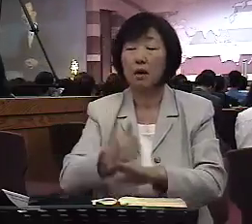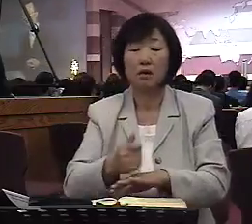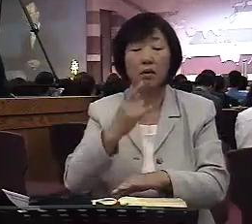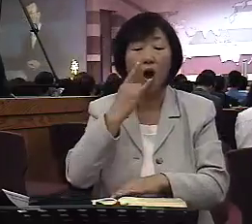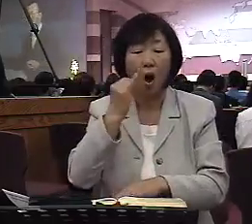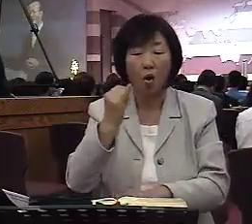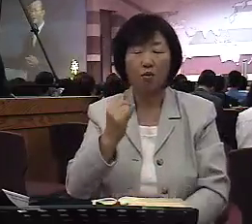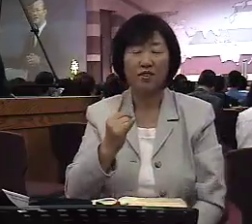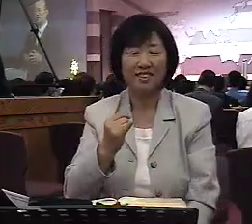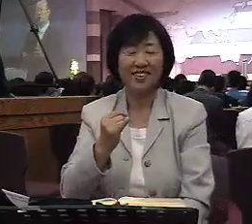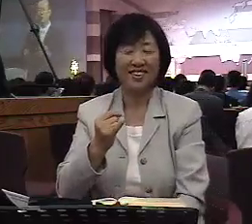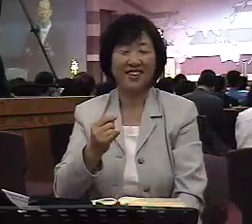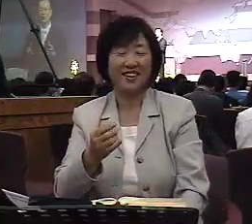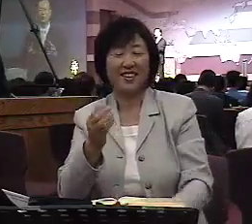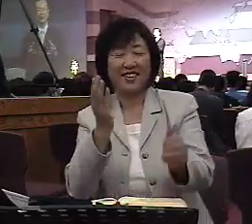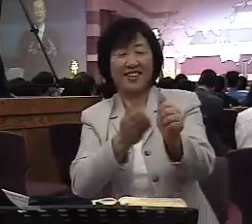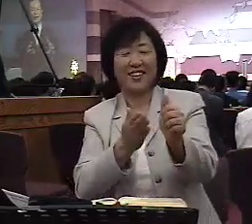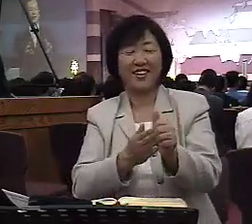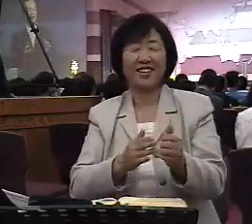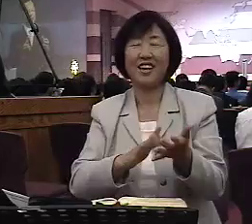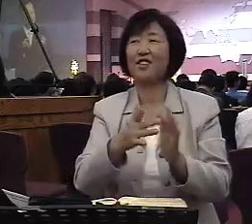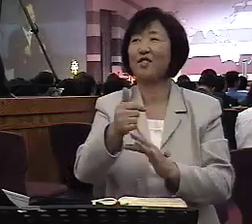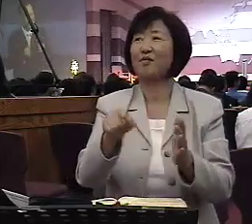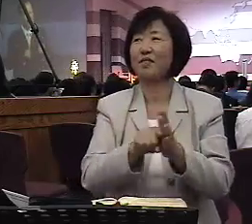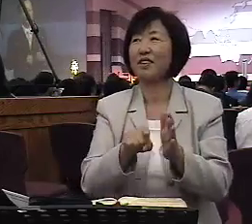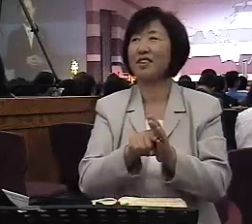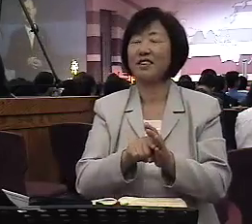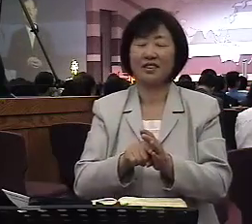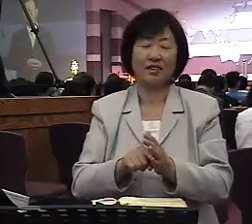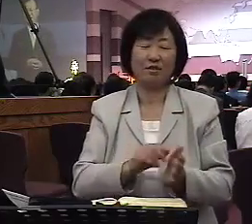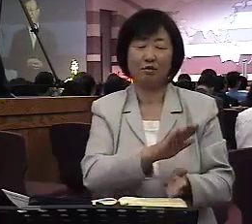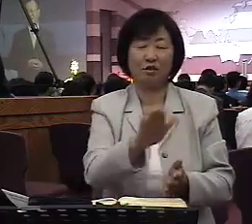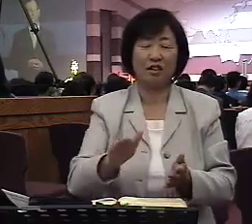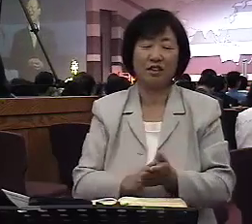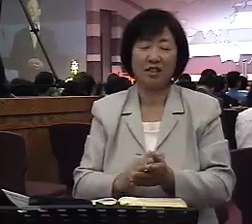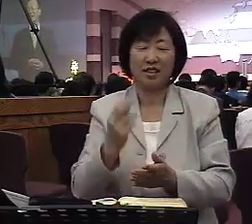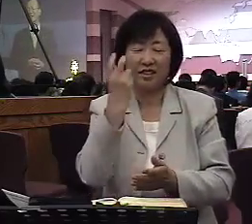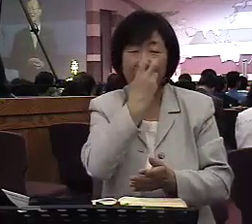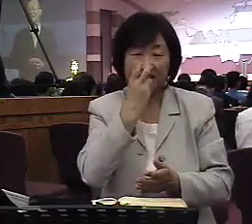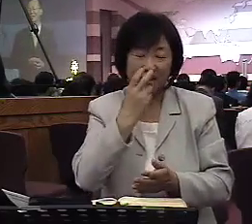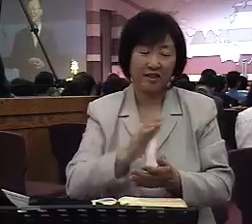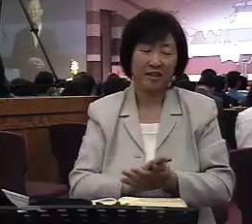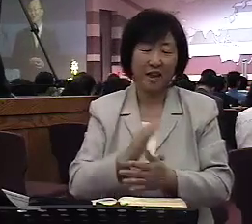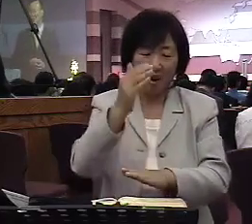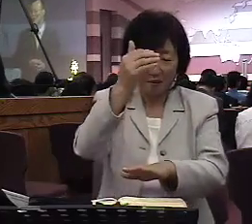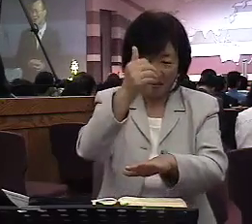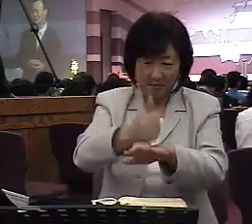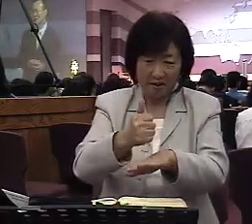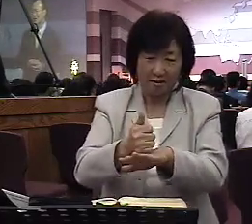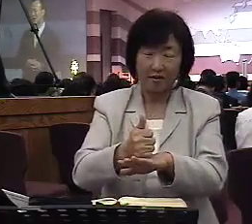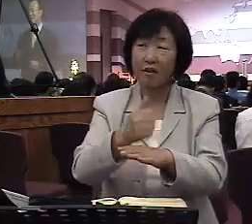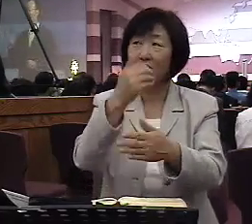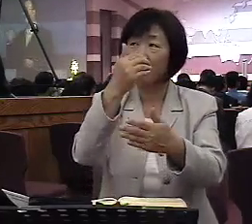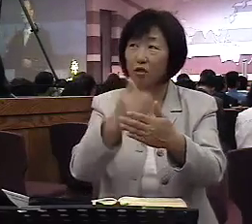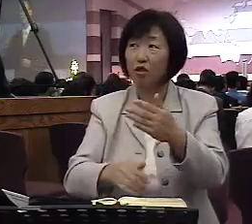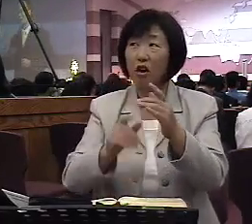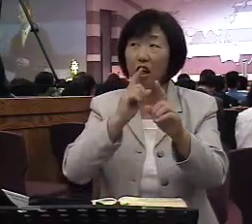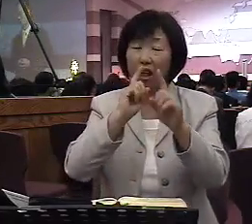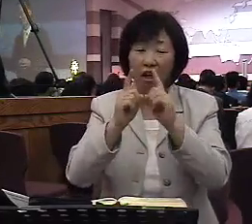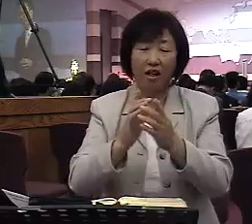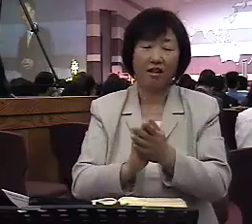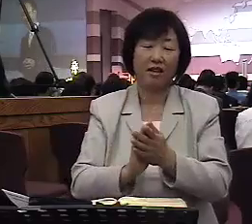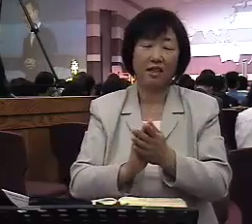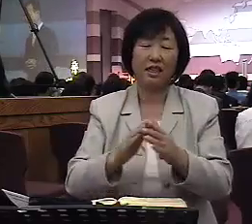부탁은 지켰는데 예수님을 믿는 우리들이 지켜야죠. 마지막 유언처럼 우리에게